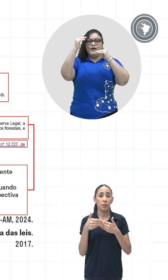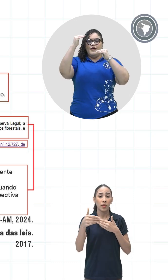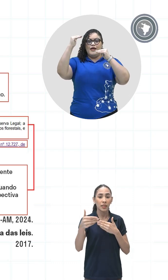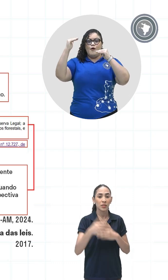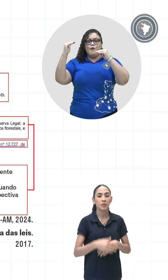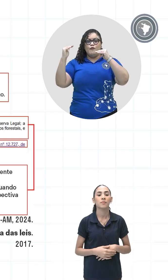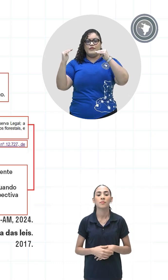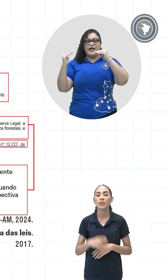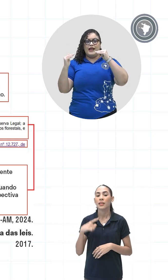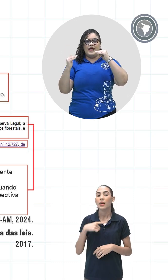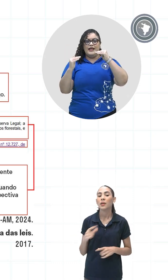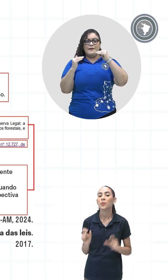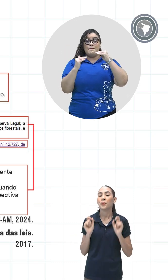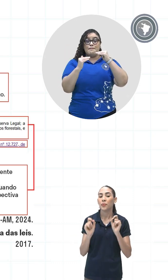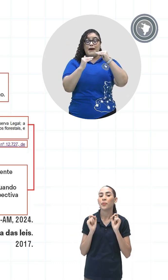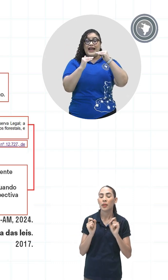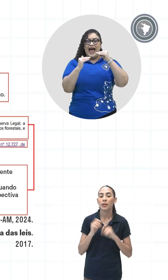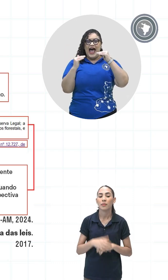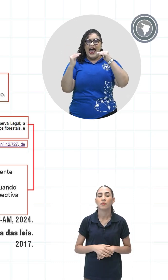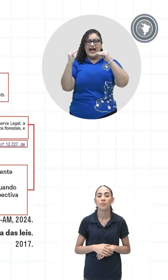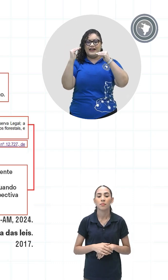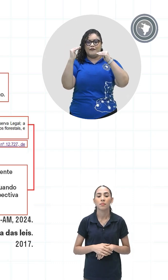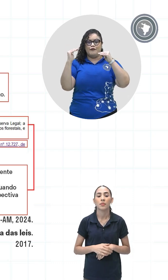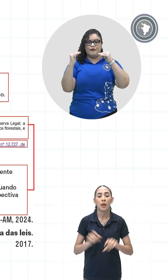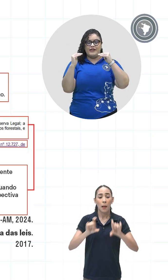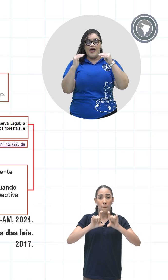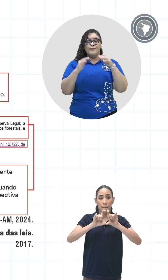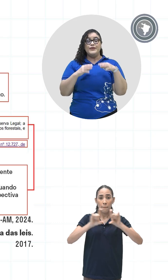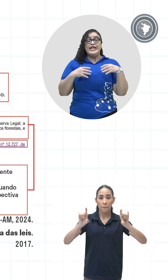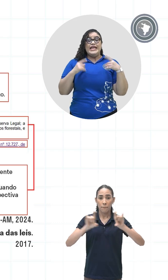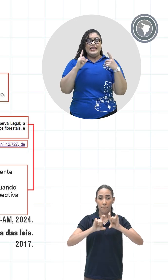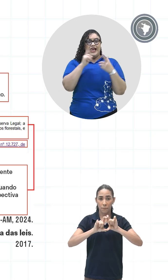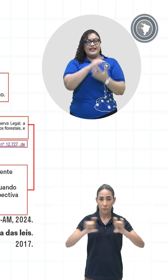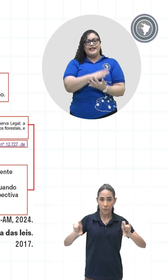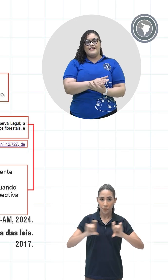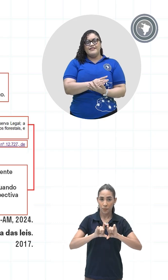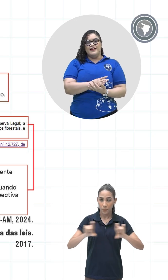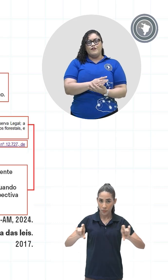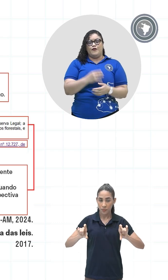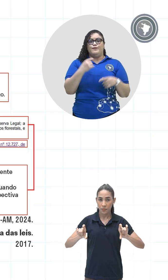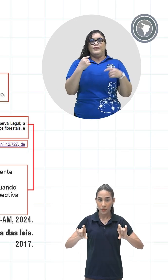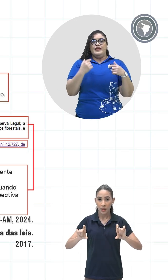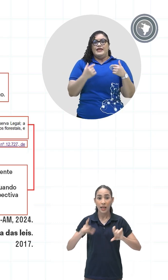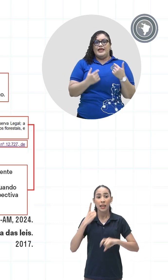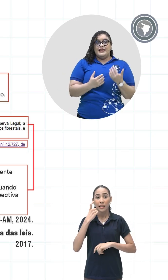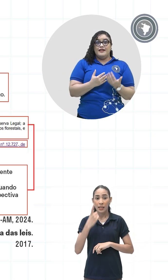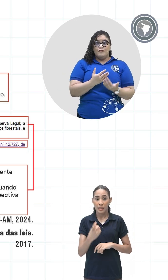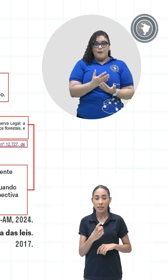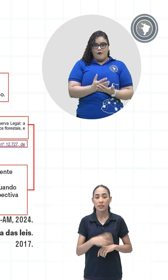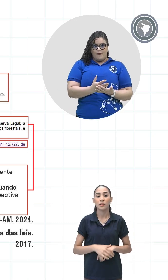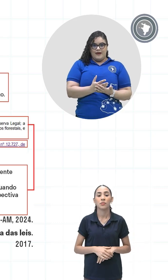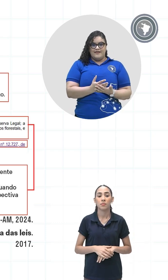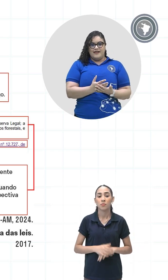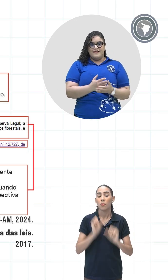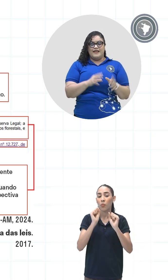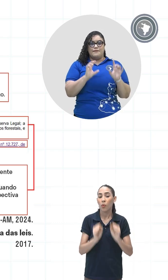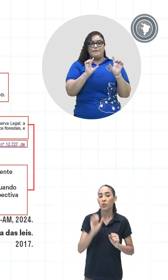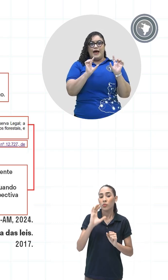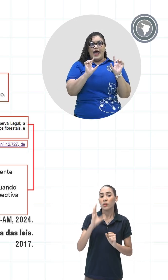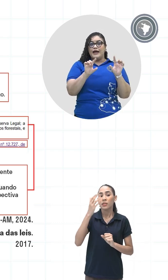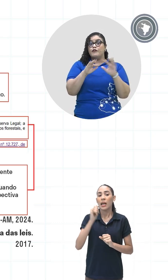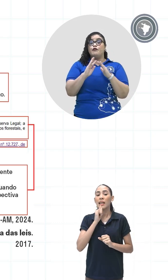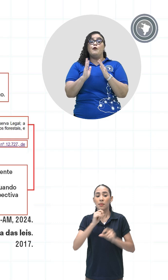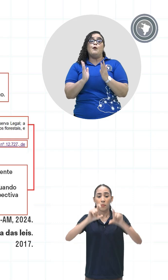artigo, eu terei parágrafos, né? E aí, interessante, que tanto pode aparecer